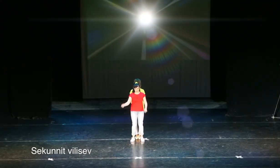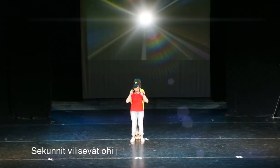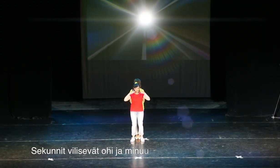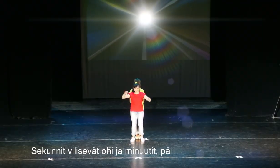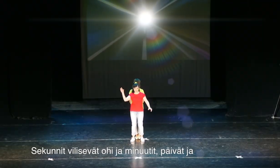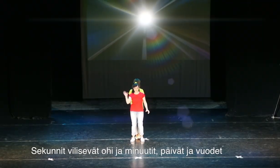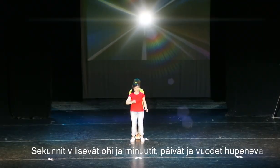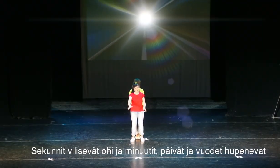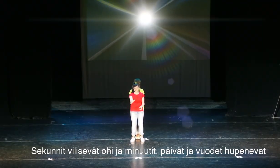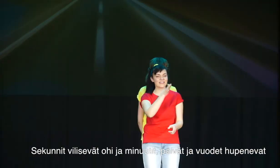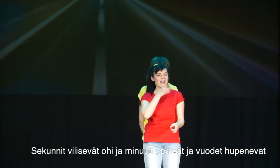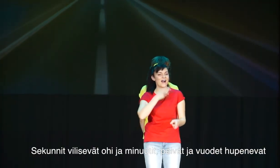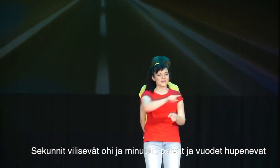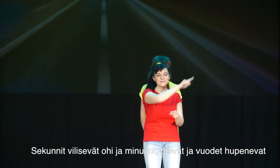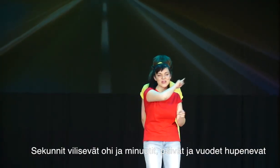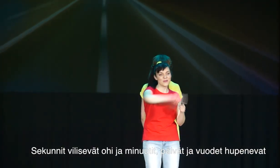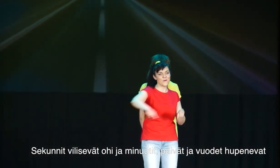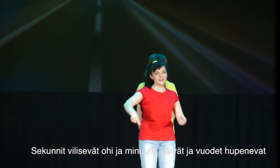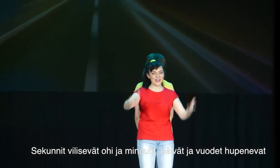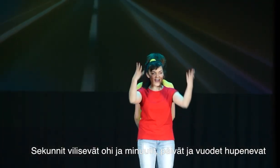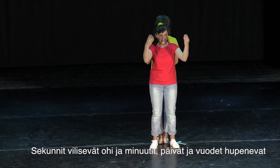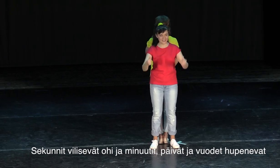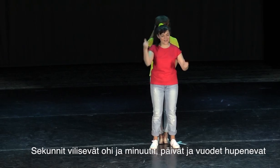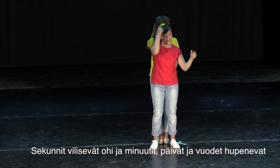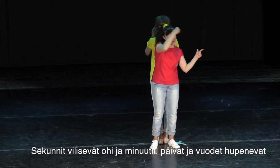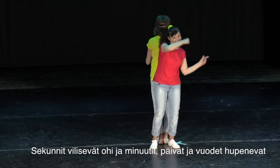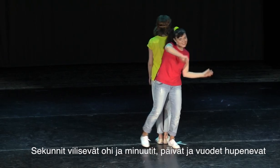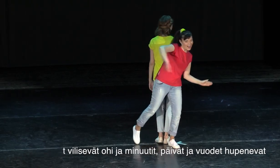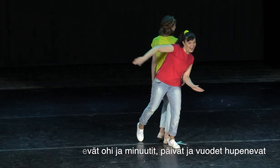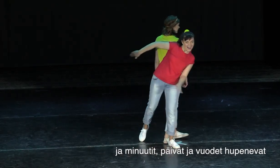Мелькают секунды, тают минуты, дни и года.